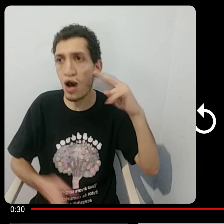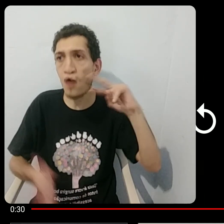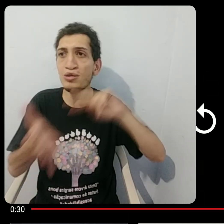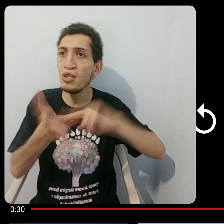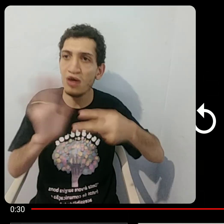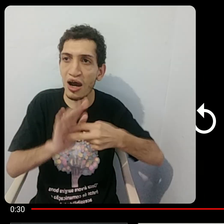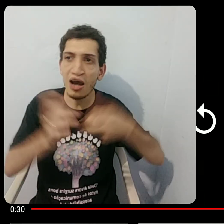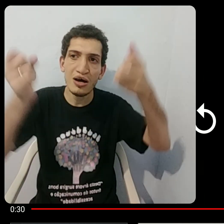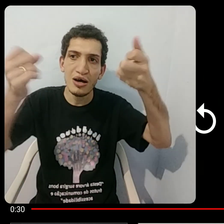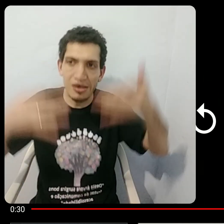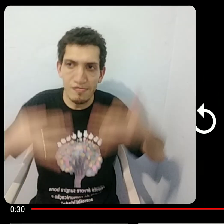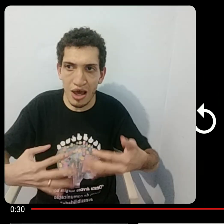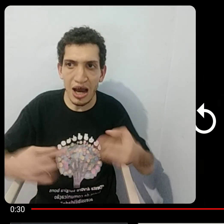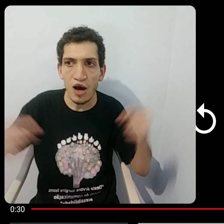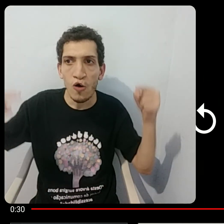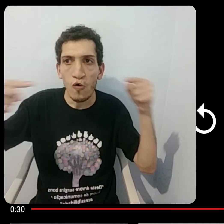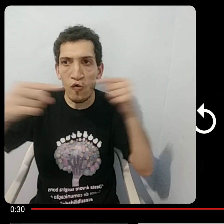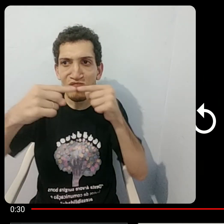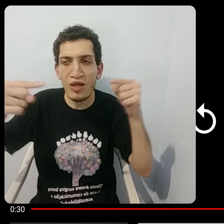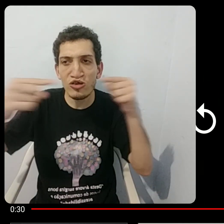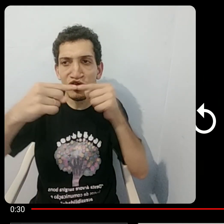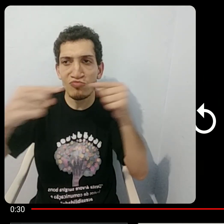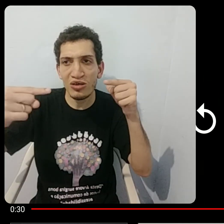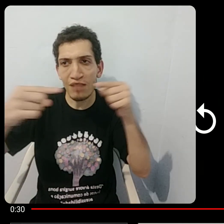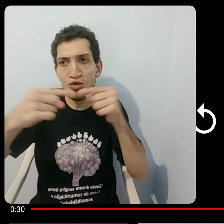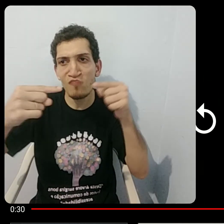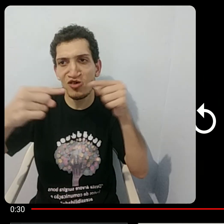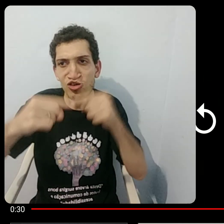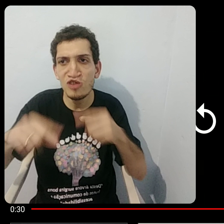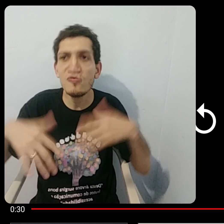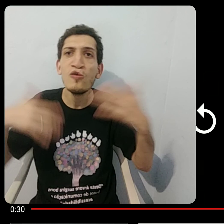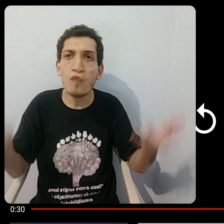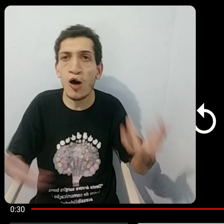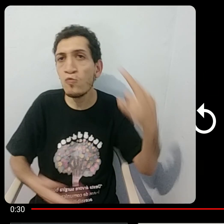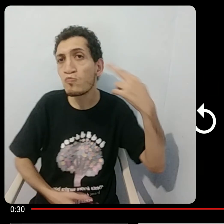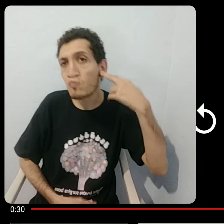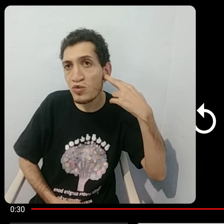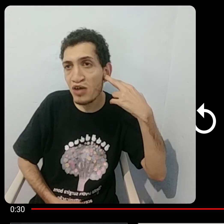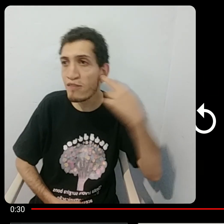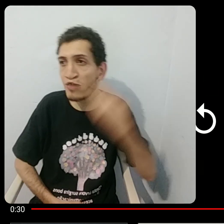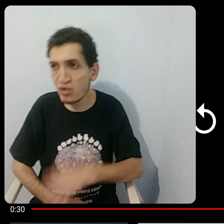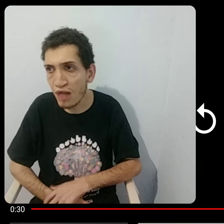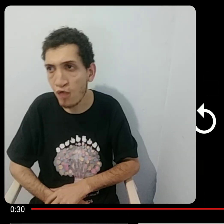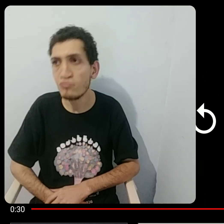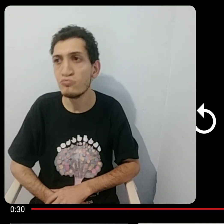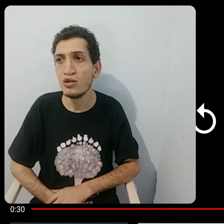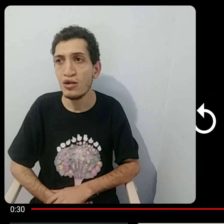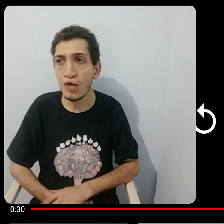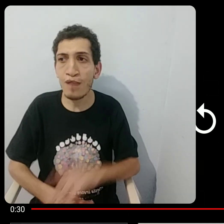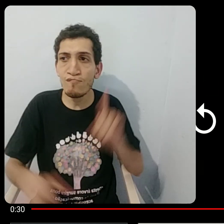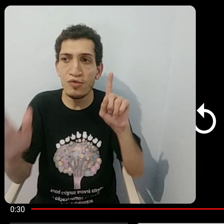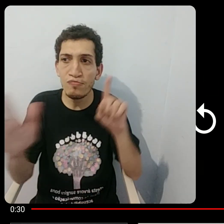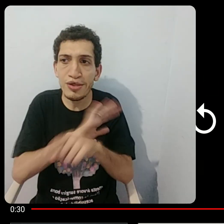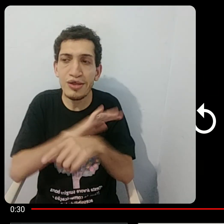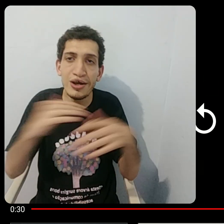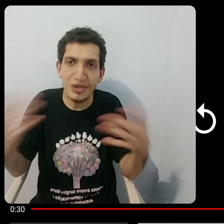sinal, significa, explicar, combina, tipo, se aplica, objetivo, qual, e repete o sinal. Então a pergunta seria,